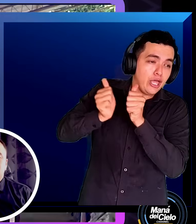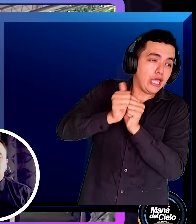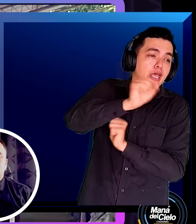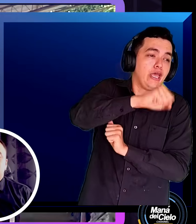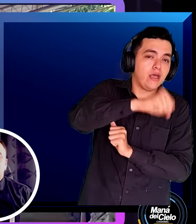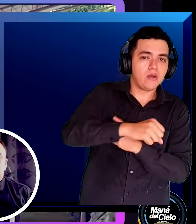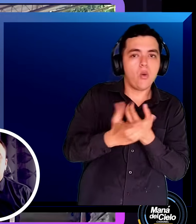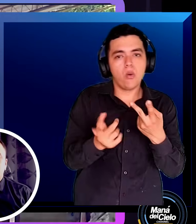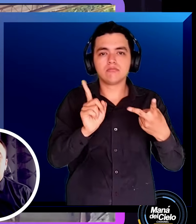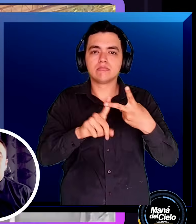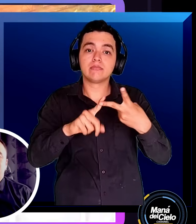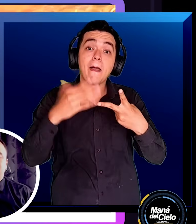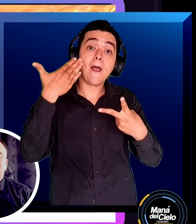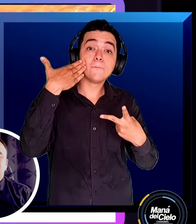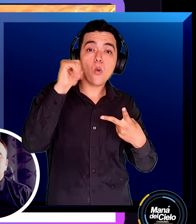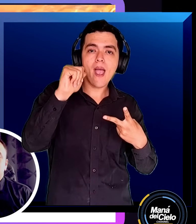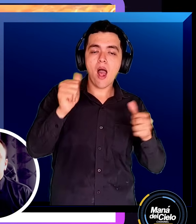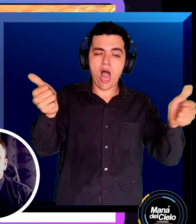Digamos gloria a Dios.